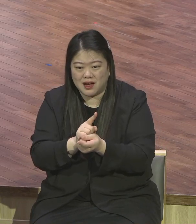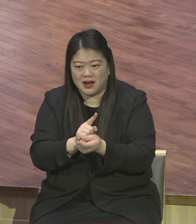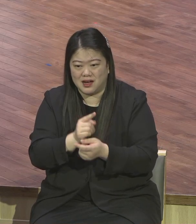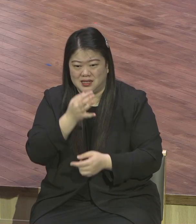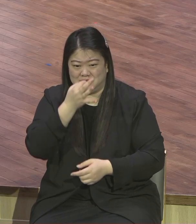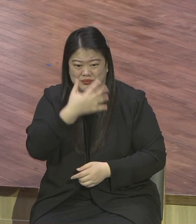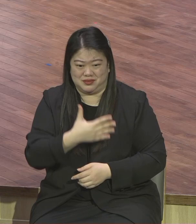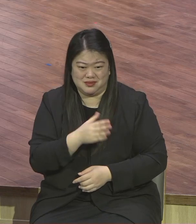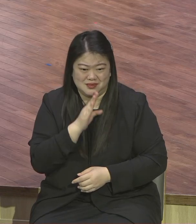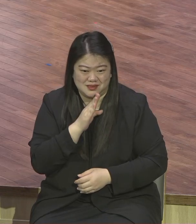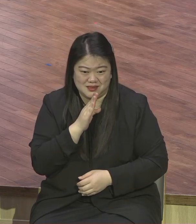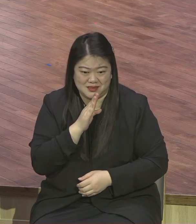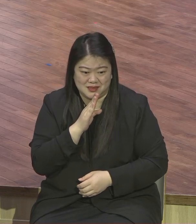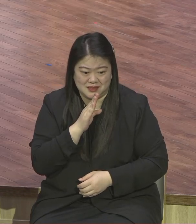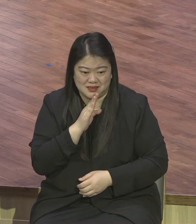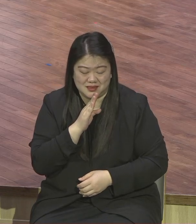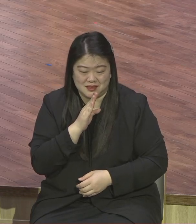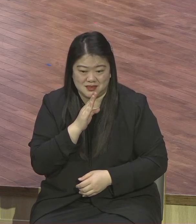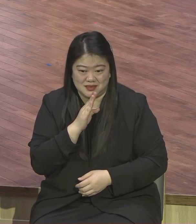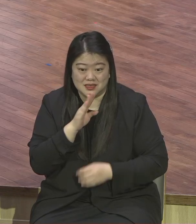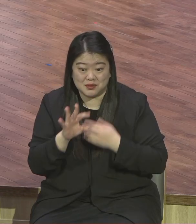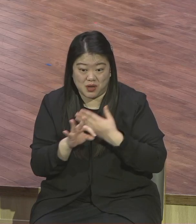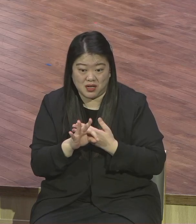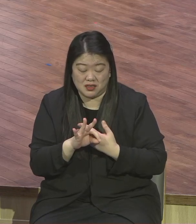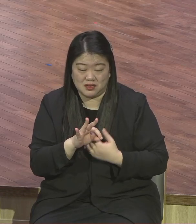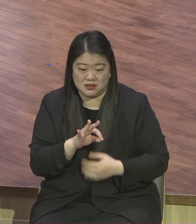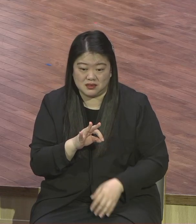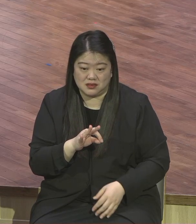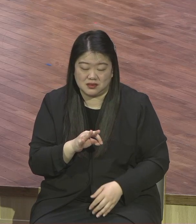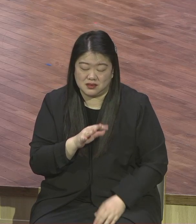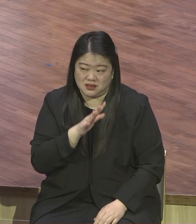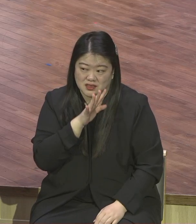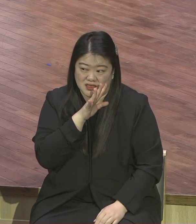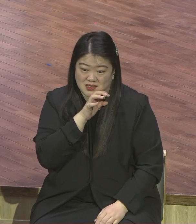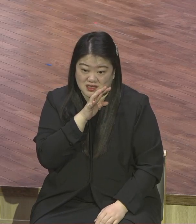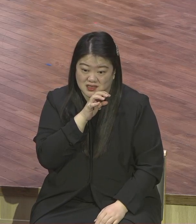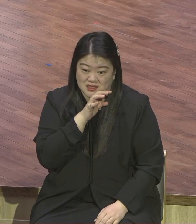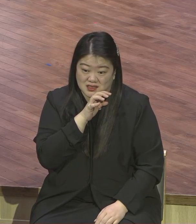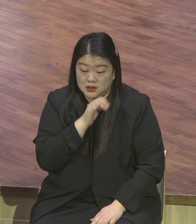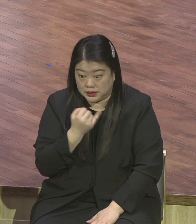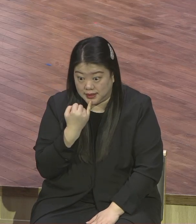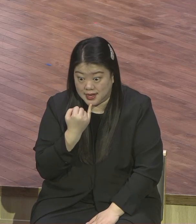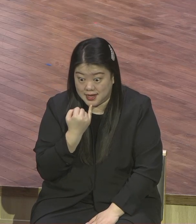하나님 원망하고 불신앙하고 대들고 반항하고